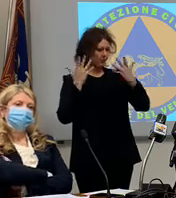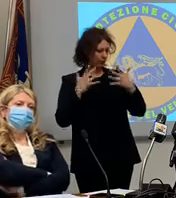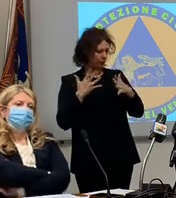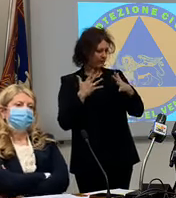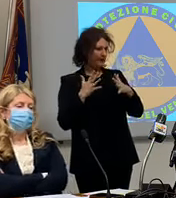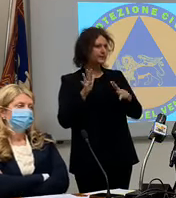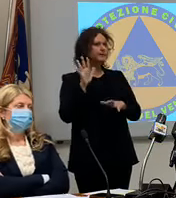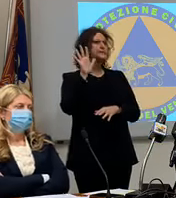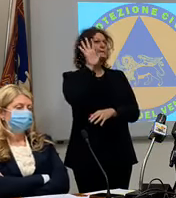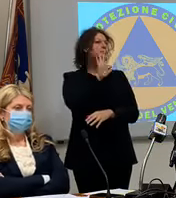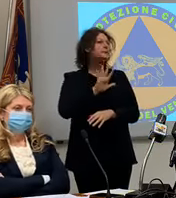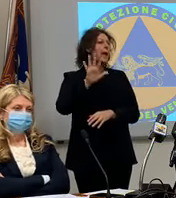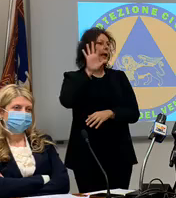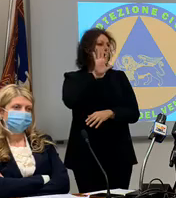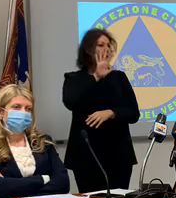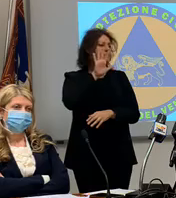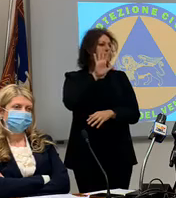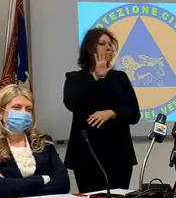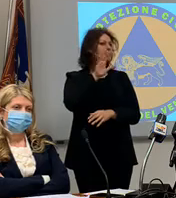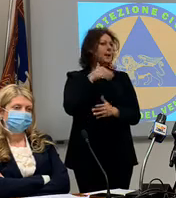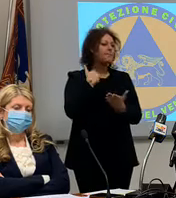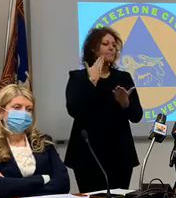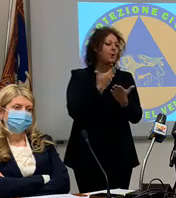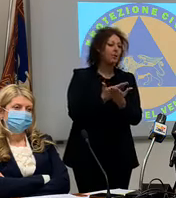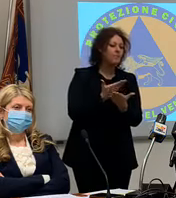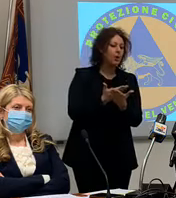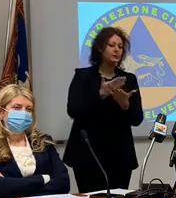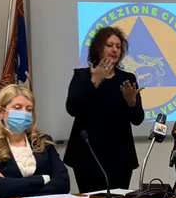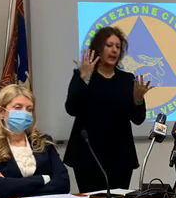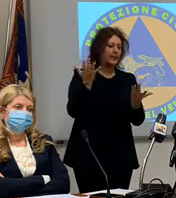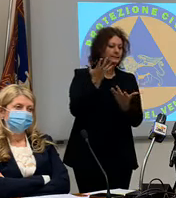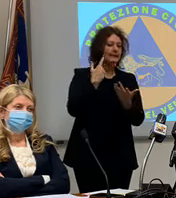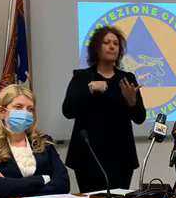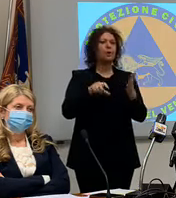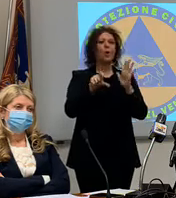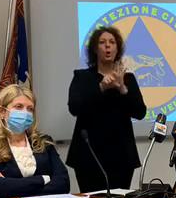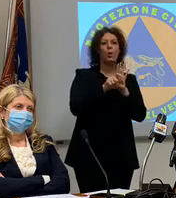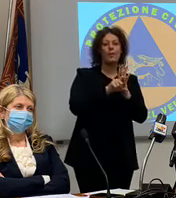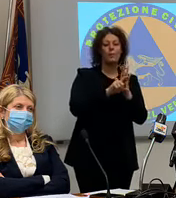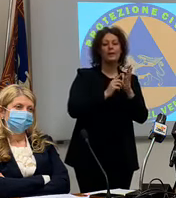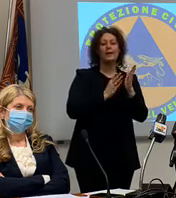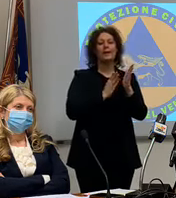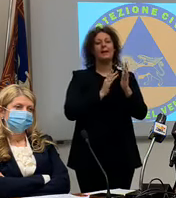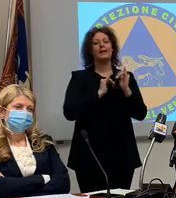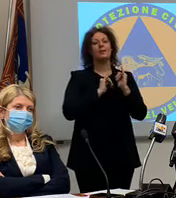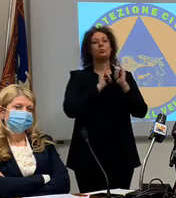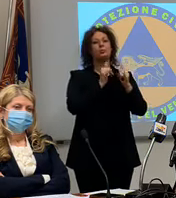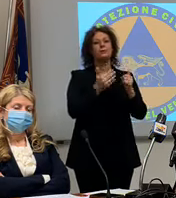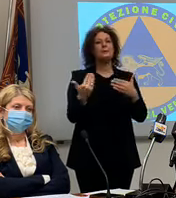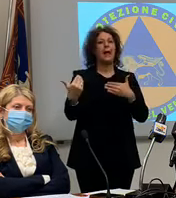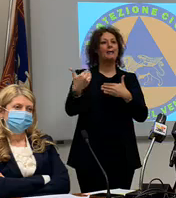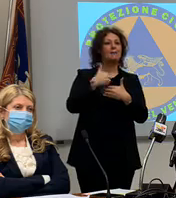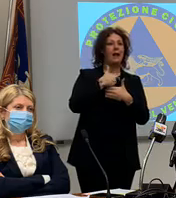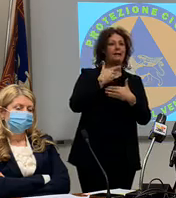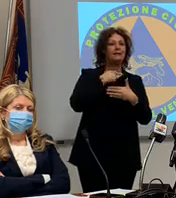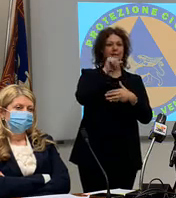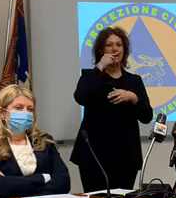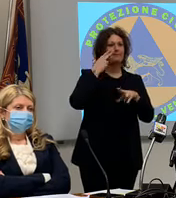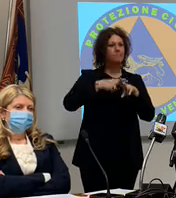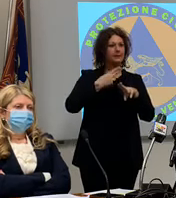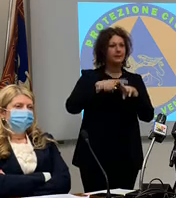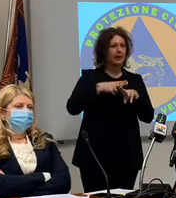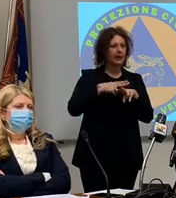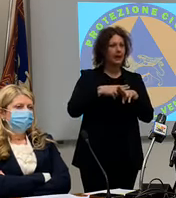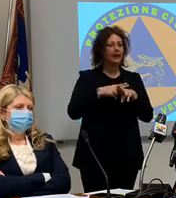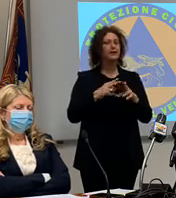ipotesi sul tavolo dal divieto di uscita dai comuni nei prefestivi e festivi e sempre in quelle giornate alla chiusura dei bar passando per la serrata